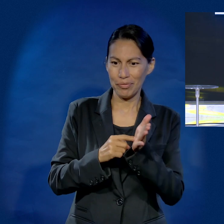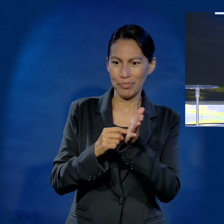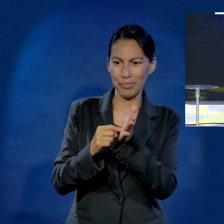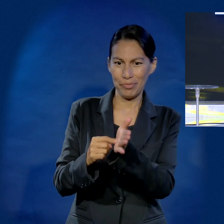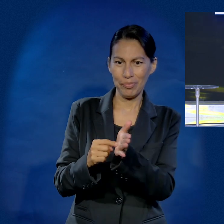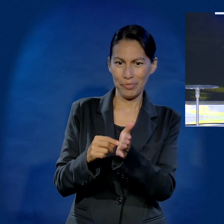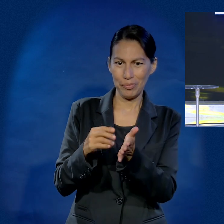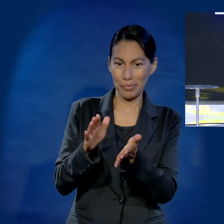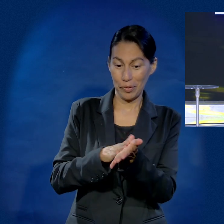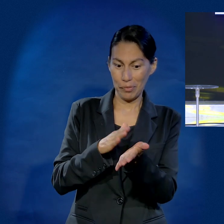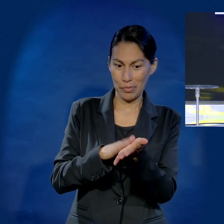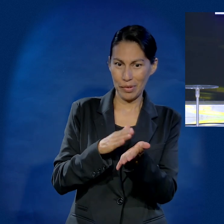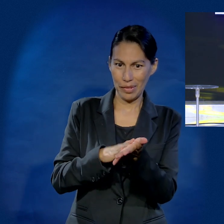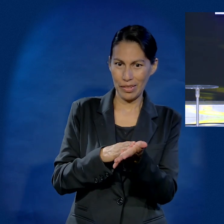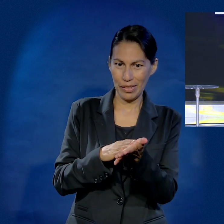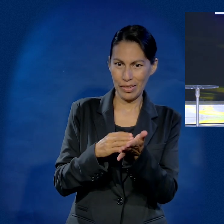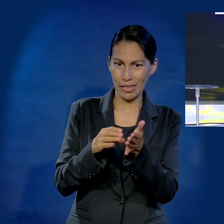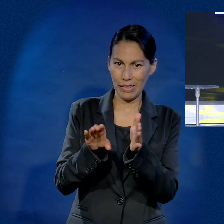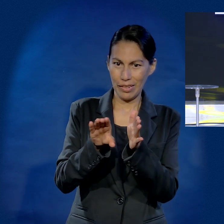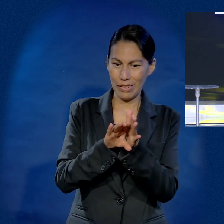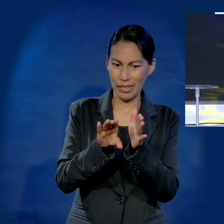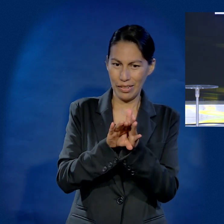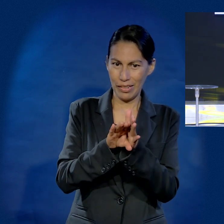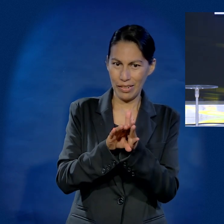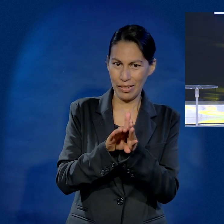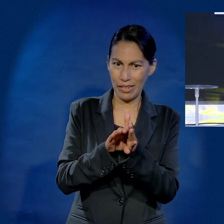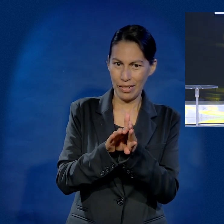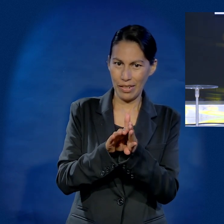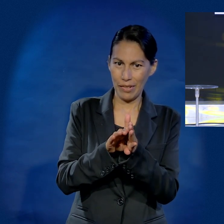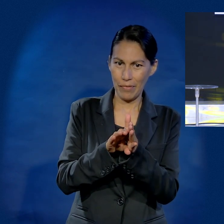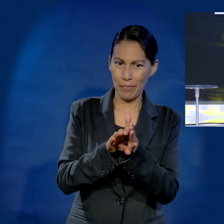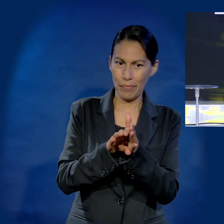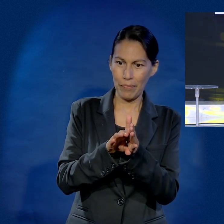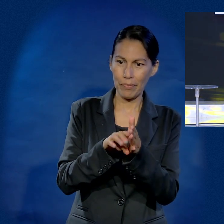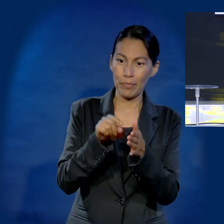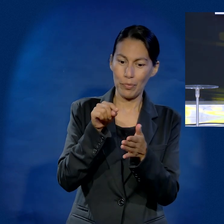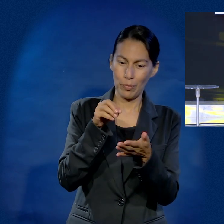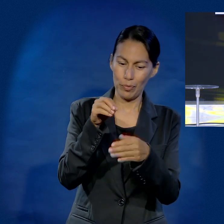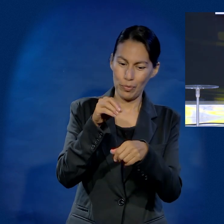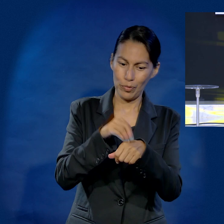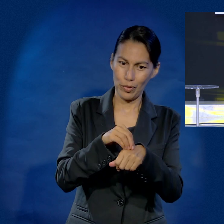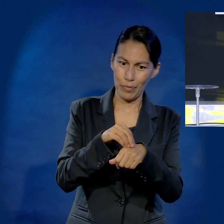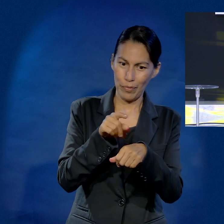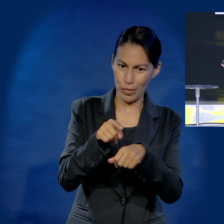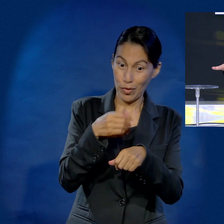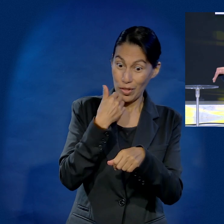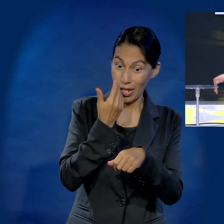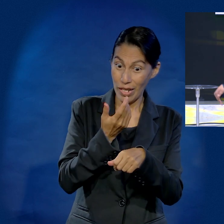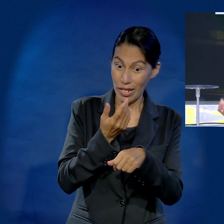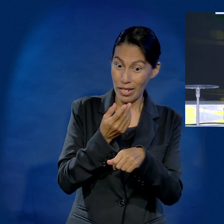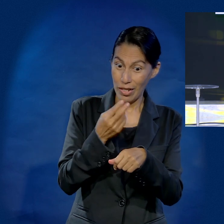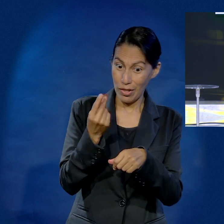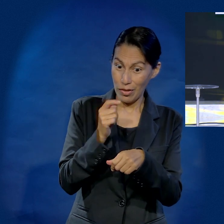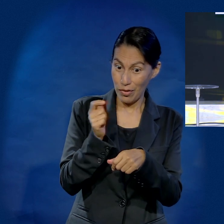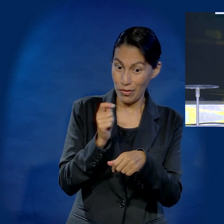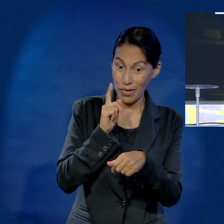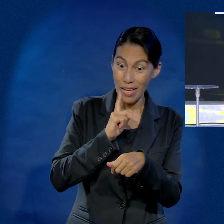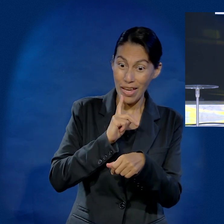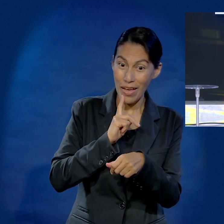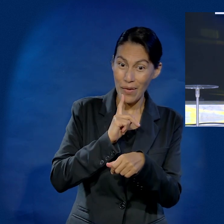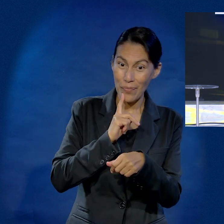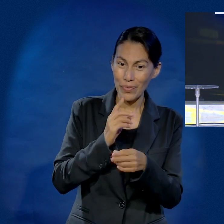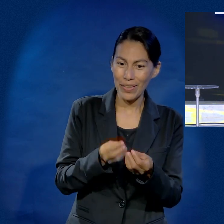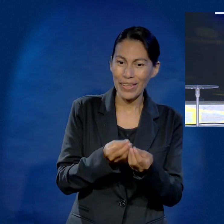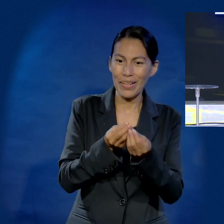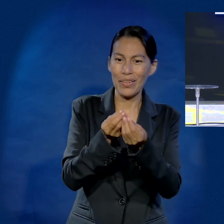Le puse, ¿quieres ser mi novia? En un papelito, en una cajita. Y le dije al de la nevería, cuando venga la muchacha,